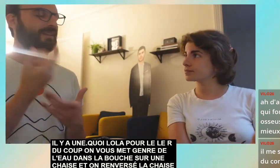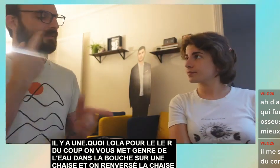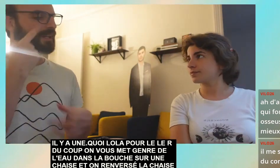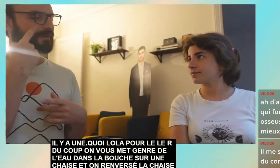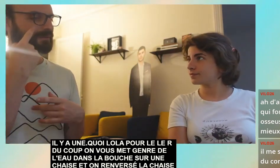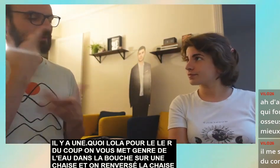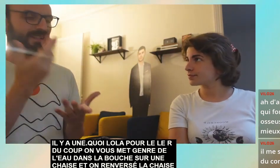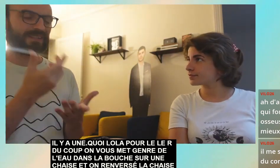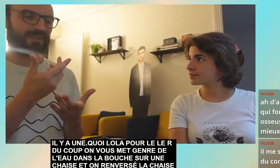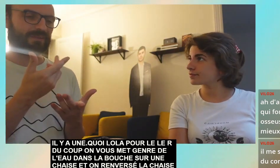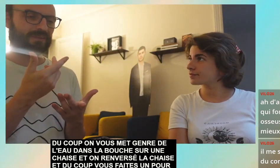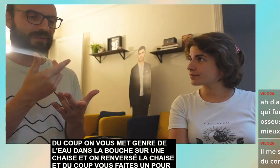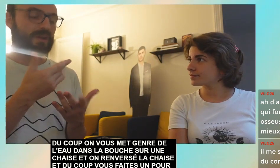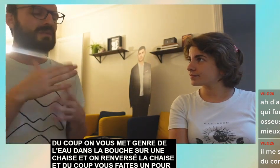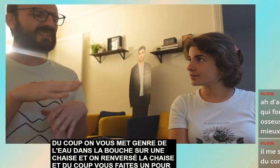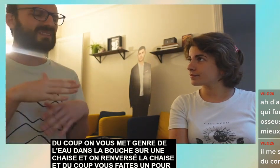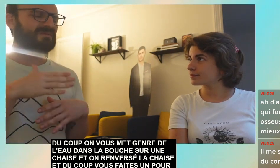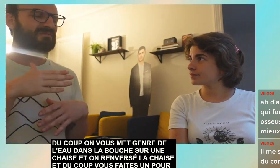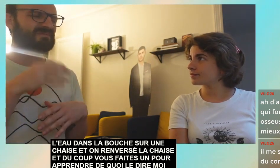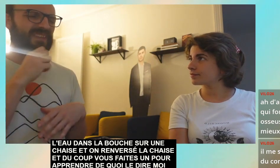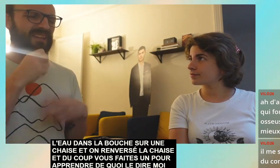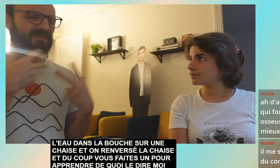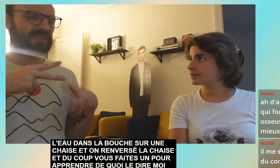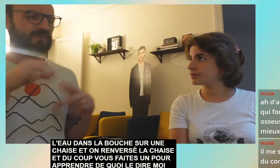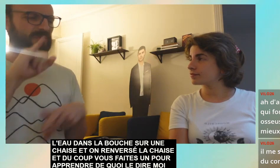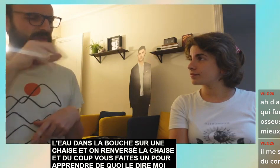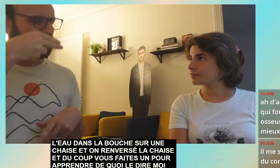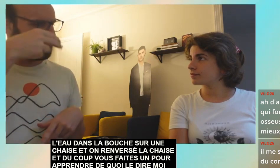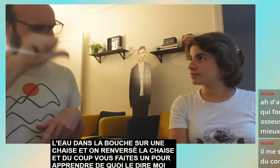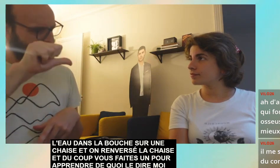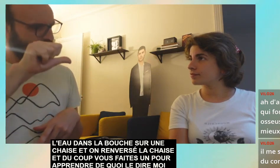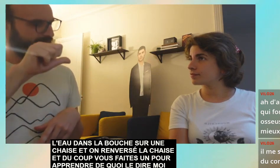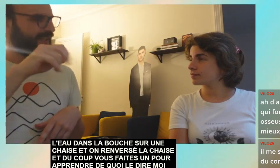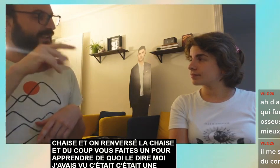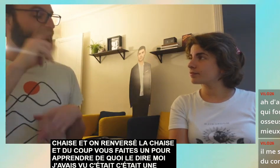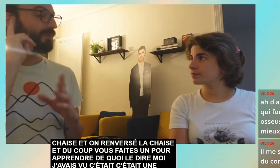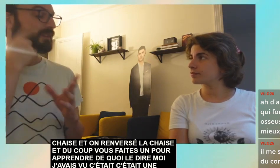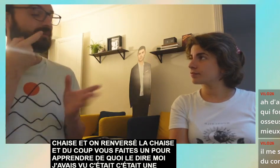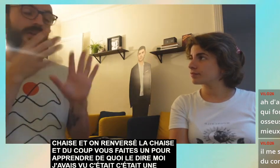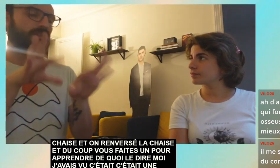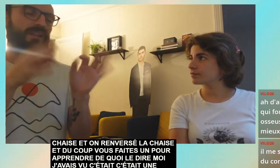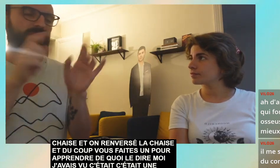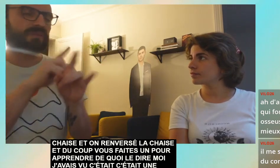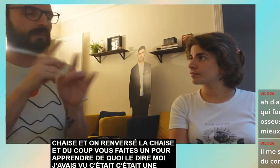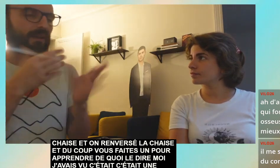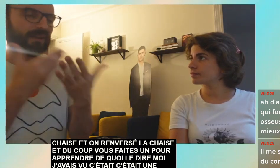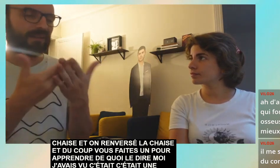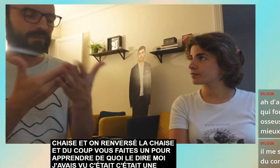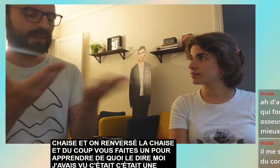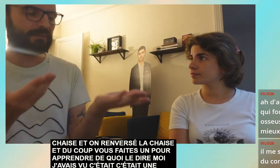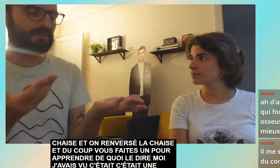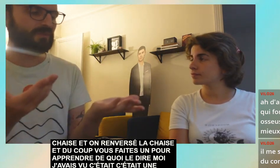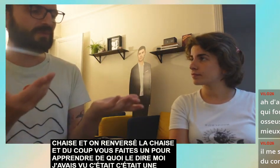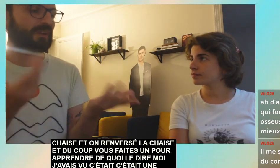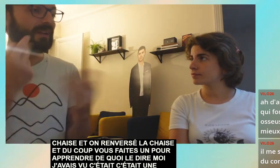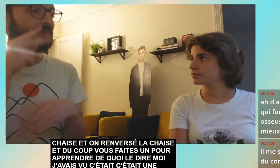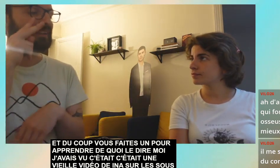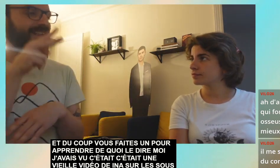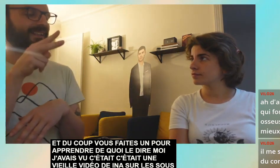Moi, j'avais vu, c'était une vieille vidéo de INA sur les sourds. Alors, je la retrouverai pas là comme ça, mais du coup, on voyait en fait